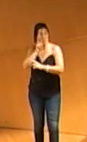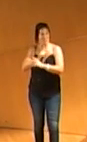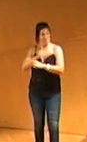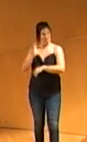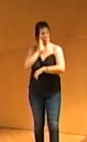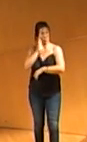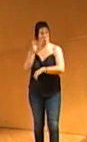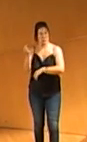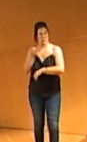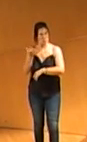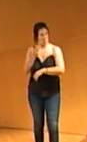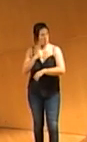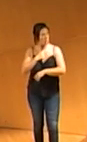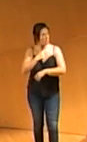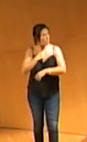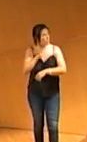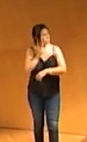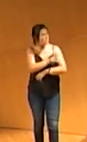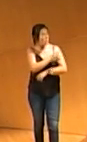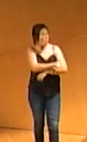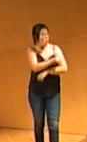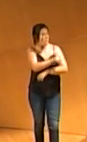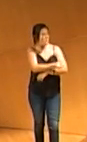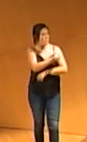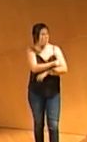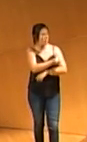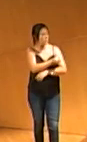regarde mon enfant qui n'est pas handicapé, je veux avoir un regard plein.